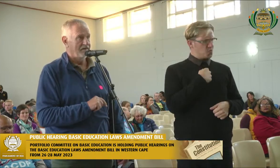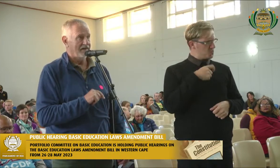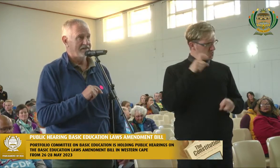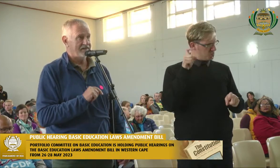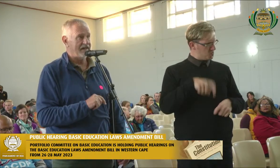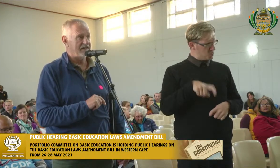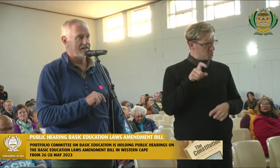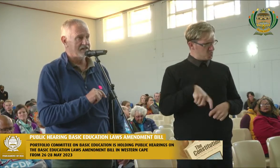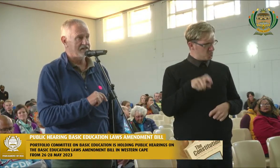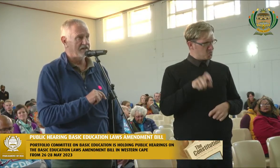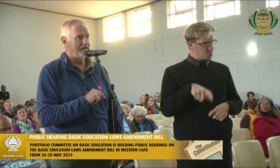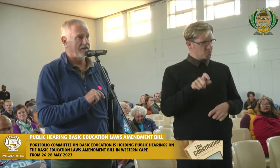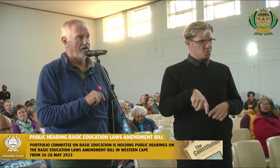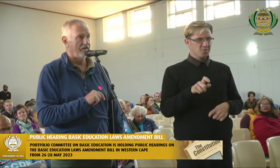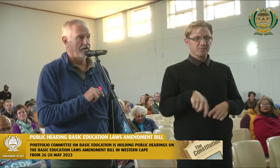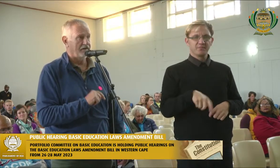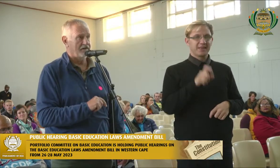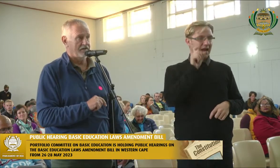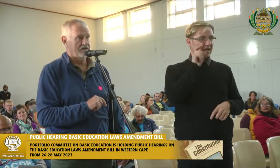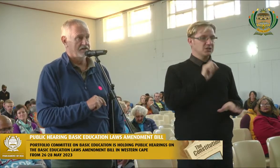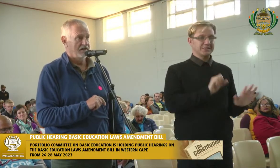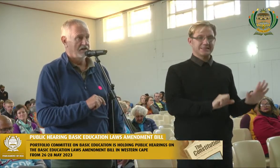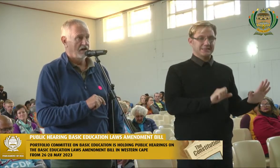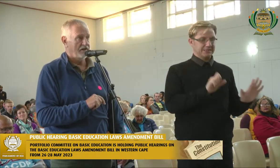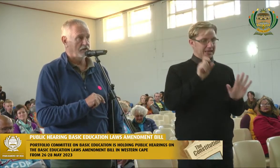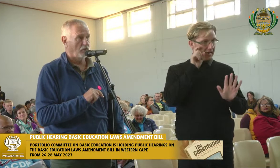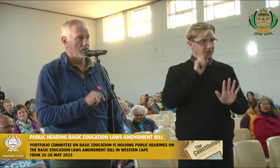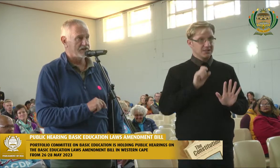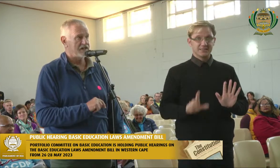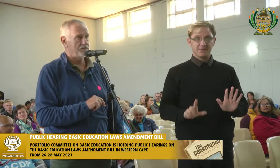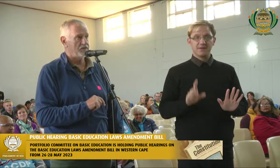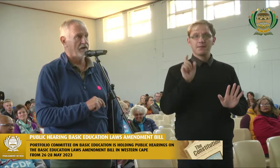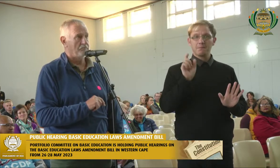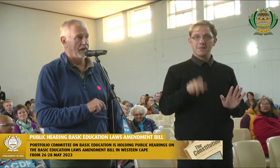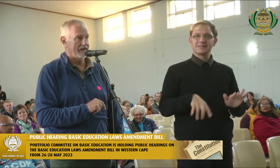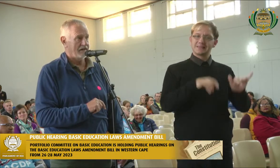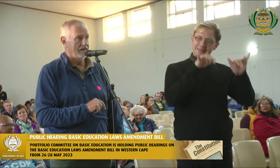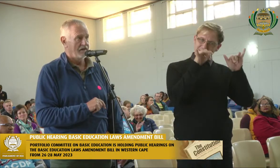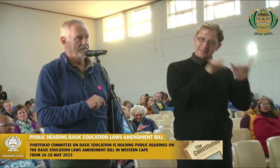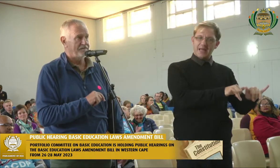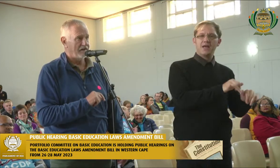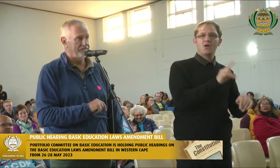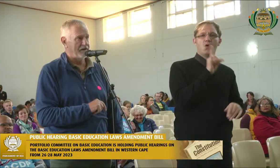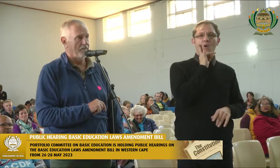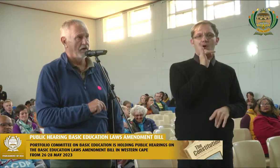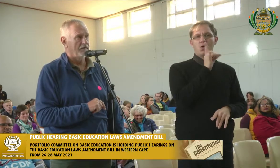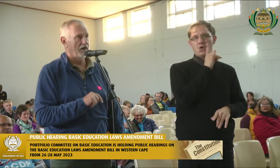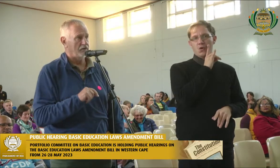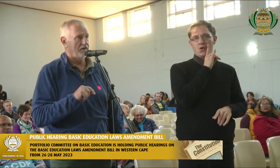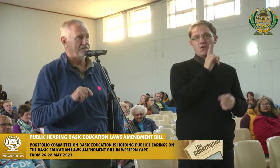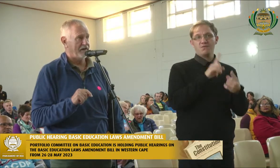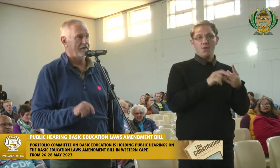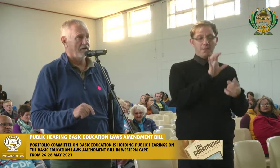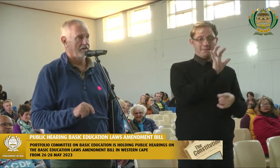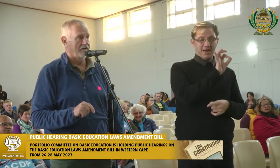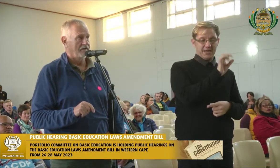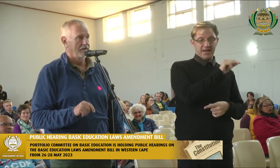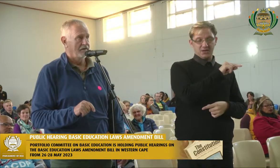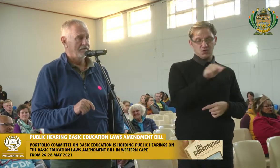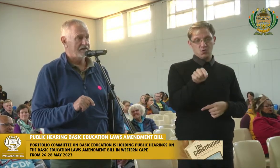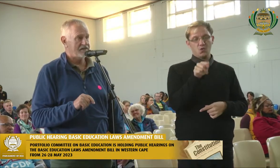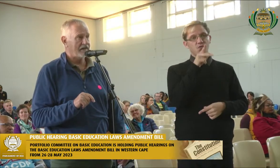het dat 6 en 7 jarige kinders in 'n koshuis moet gaan bly vanaf die maandag tot die